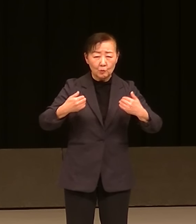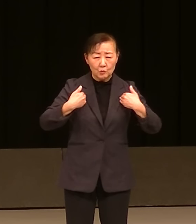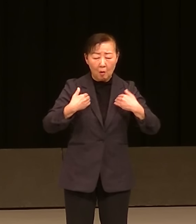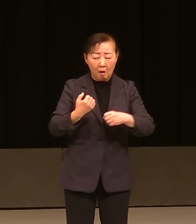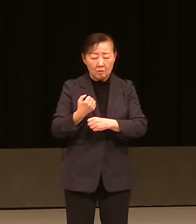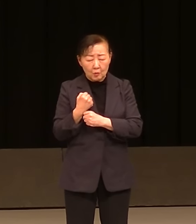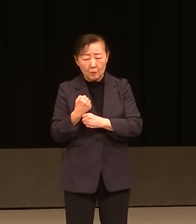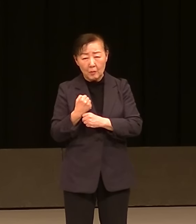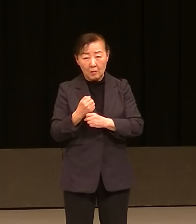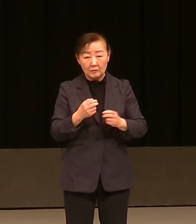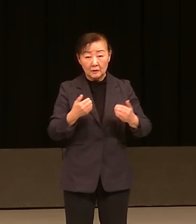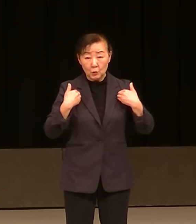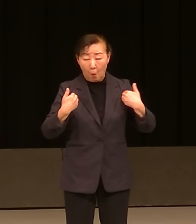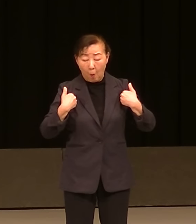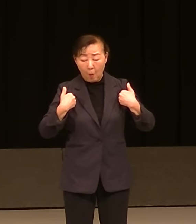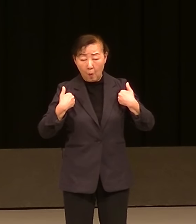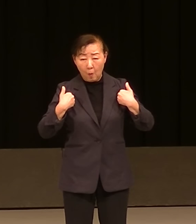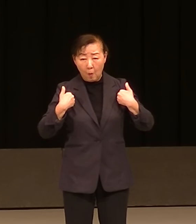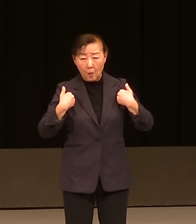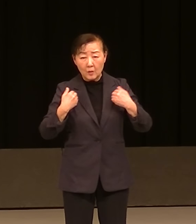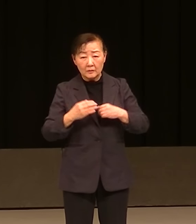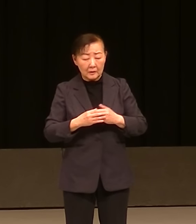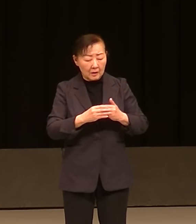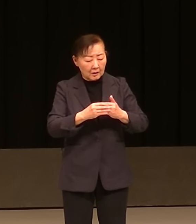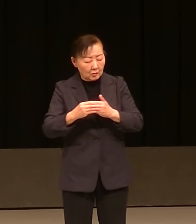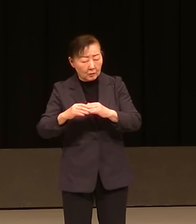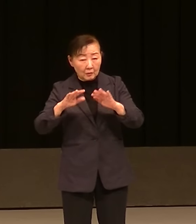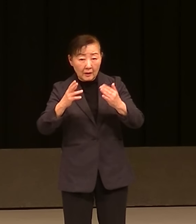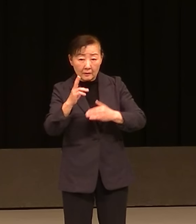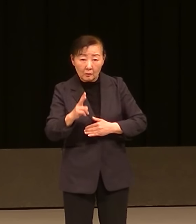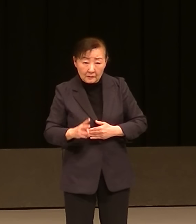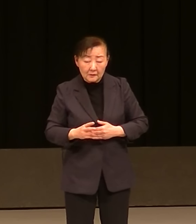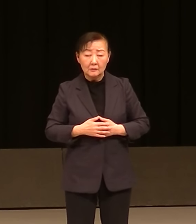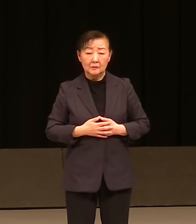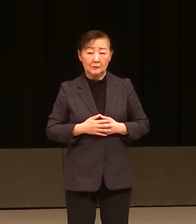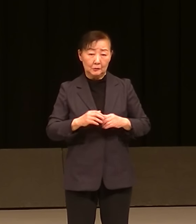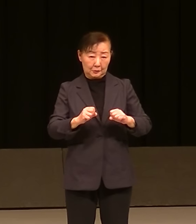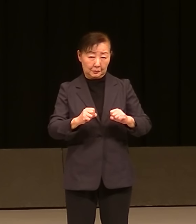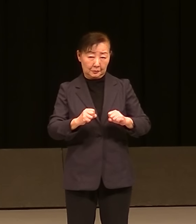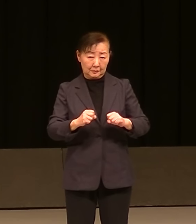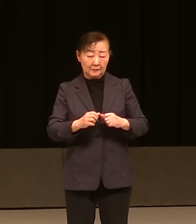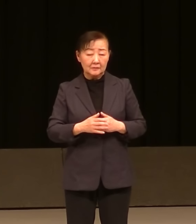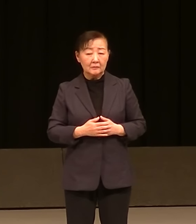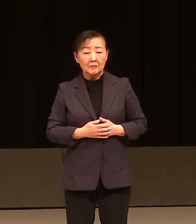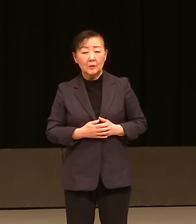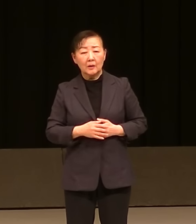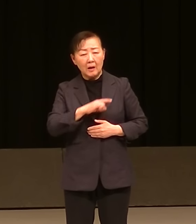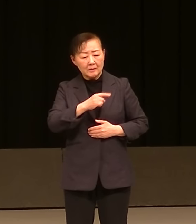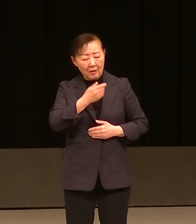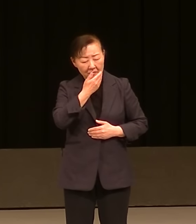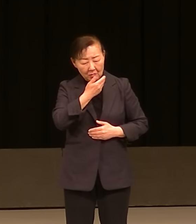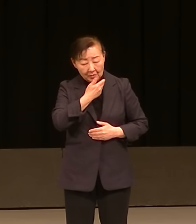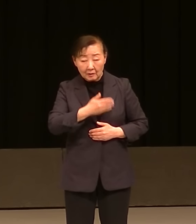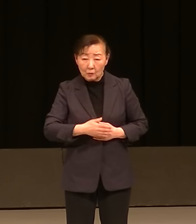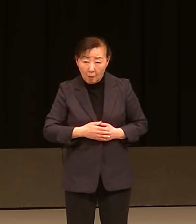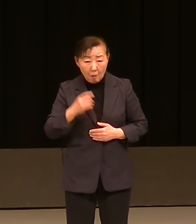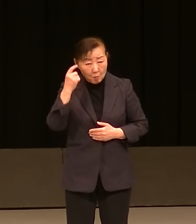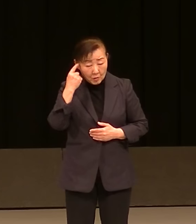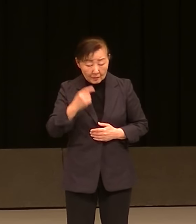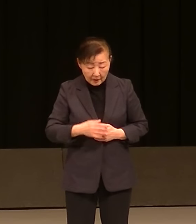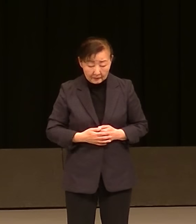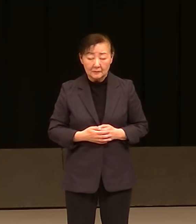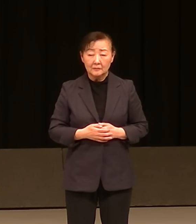強も必要だっていうふうに、誘導されないようにすると、いうことが一番重要だと、思い